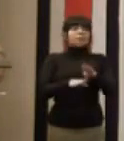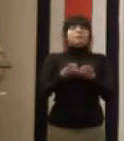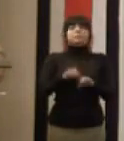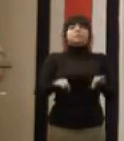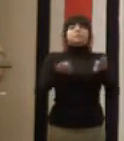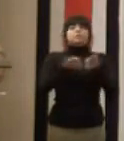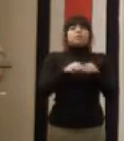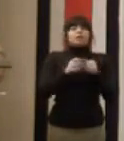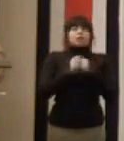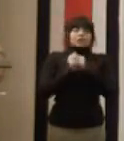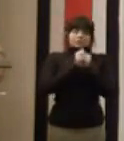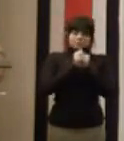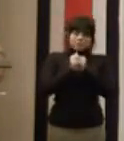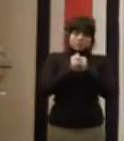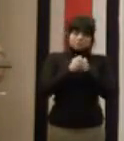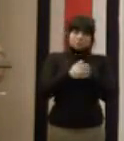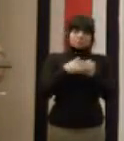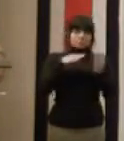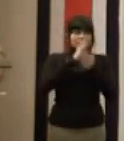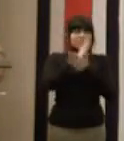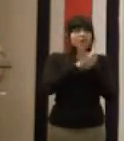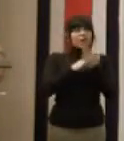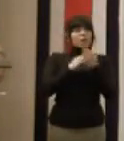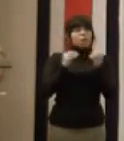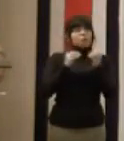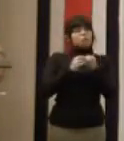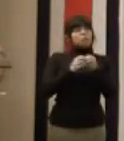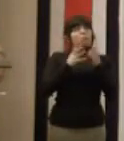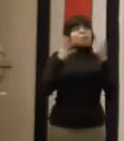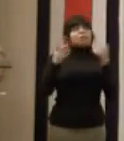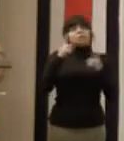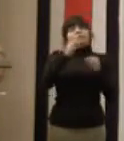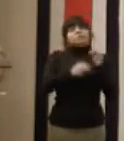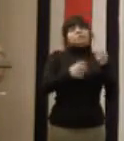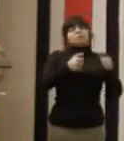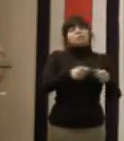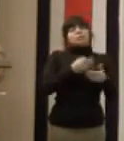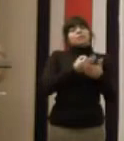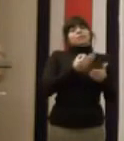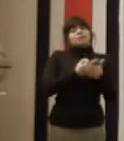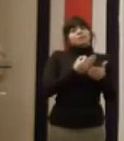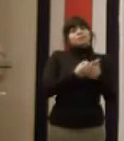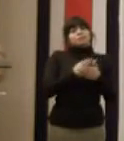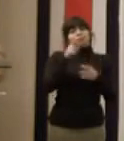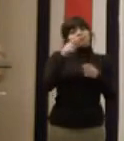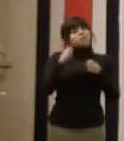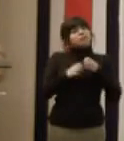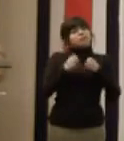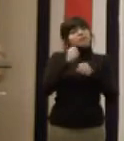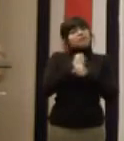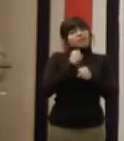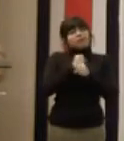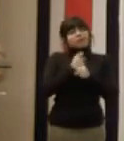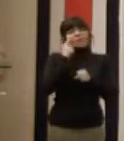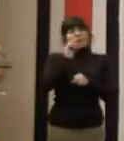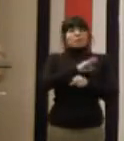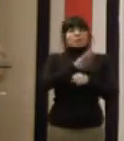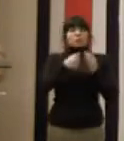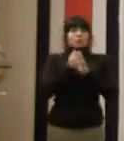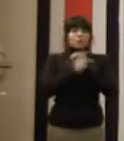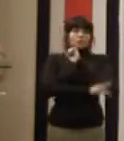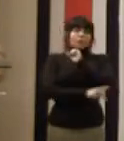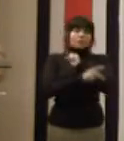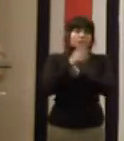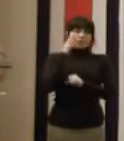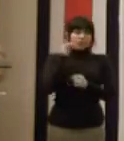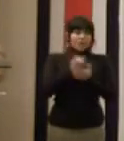importantes que acompaña. Estamos ante algo que es mucho más que un acuerdo de financiamiento, es una estrategia de trabajo por el bien del país, y yo creo que eso